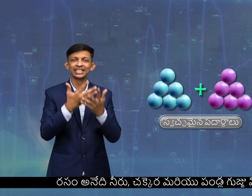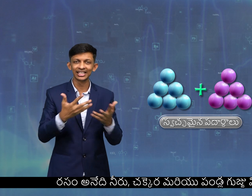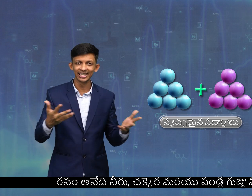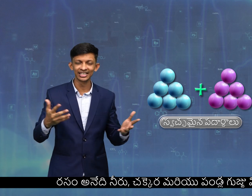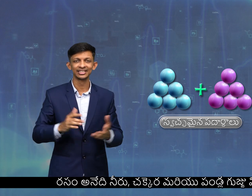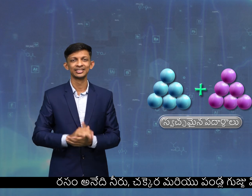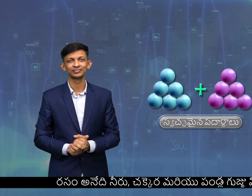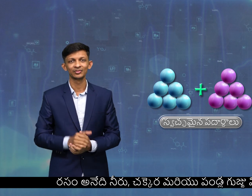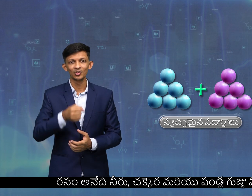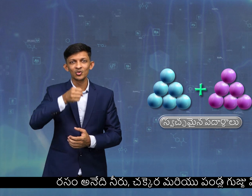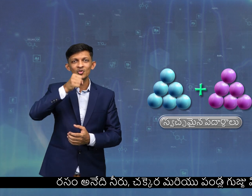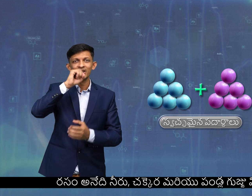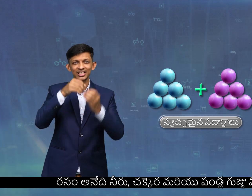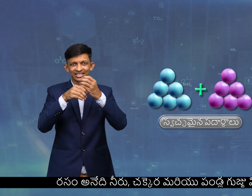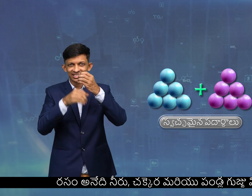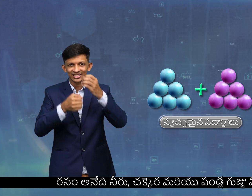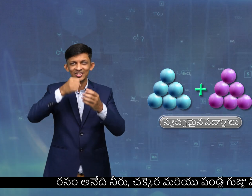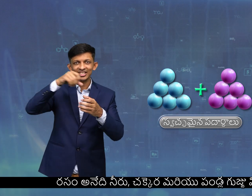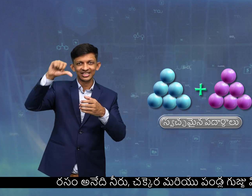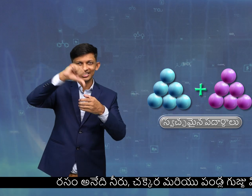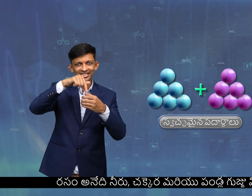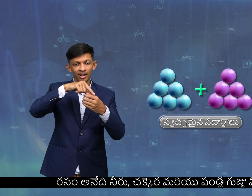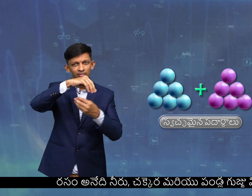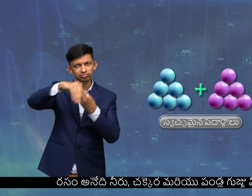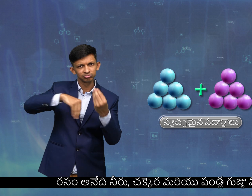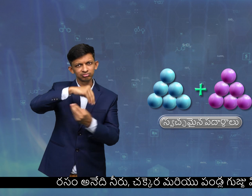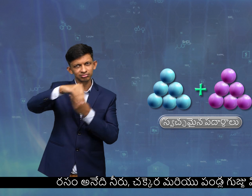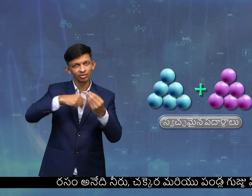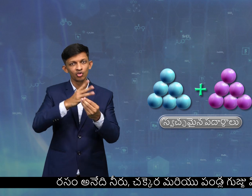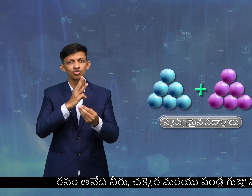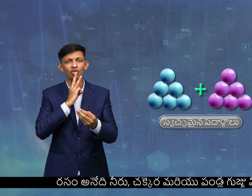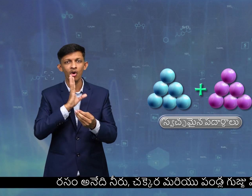అనేది నీరు, చక్కెర మరియు పండ్ల గుజ్జు మిశ్రమం.